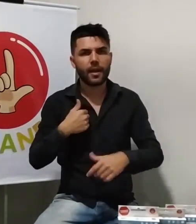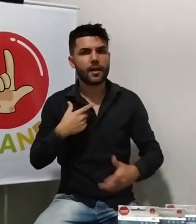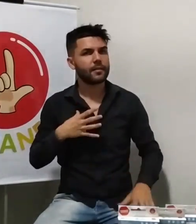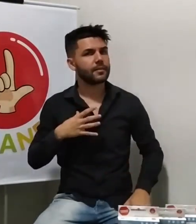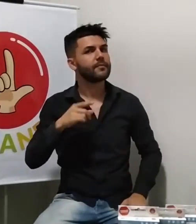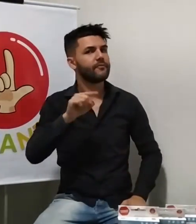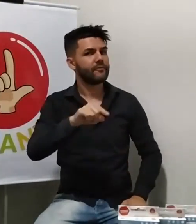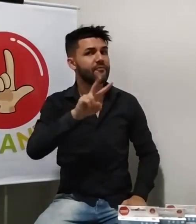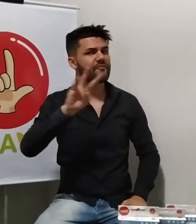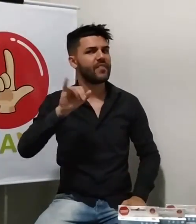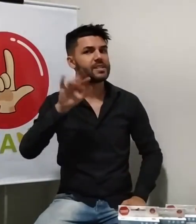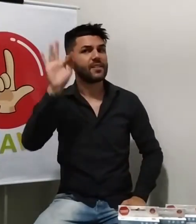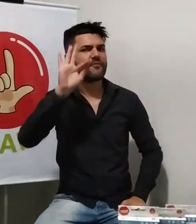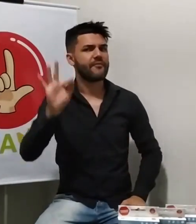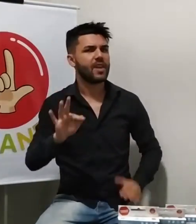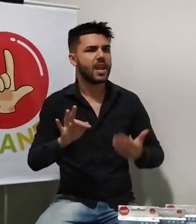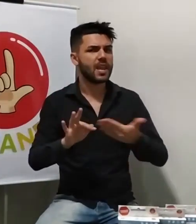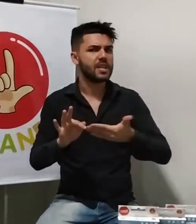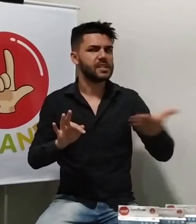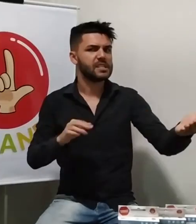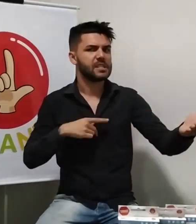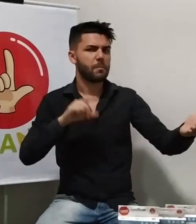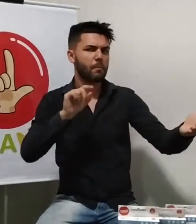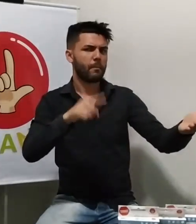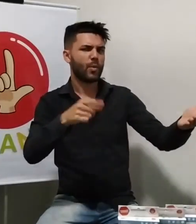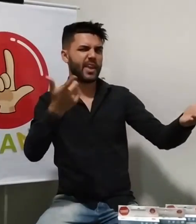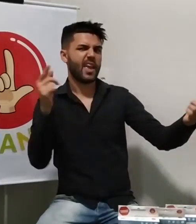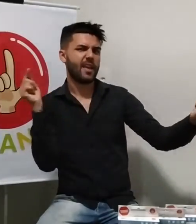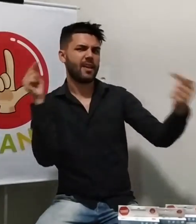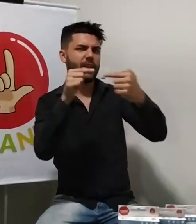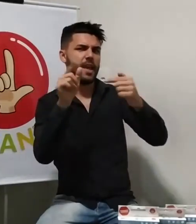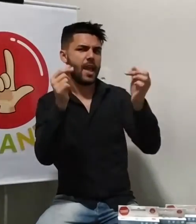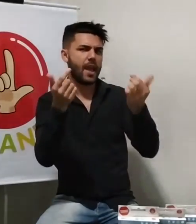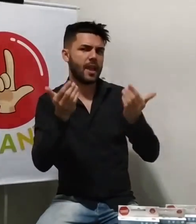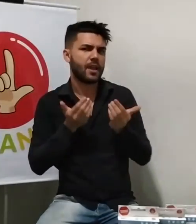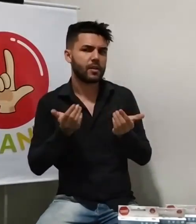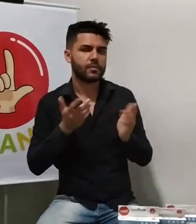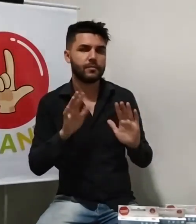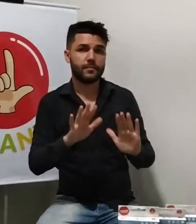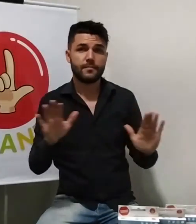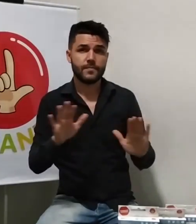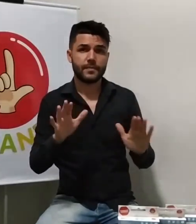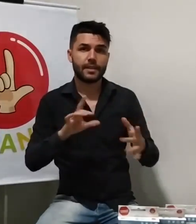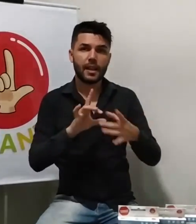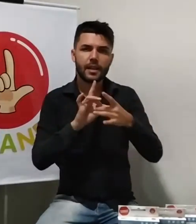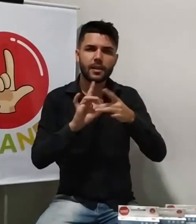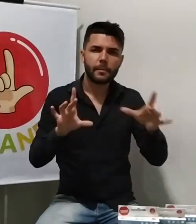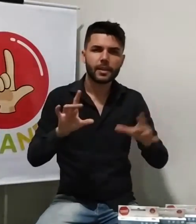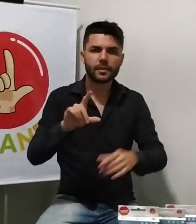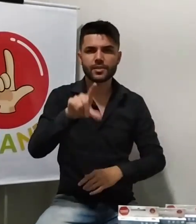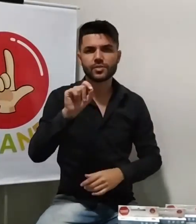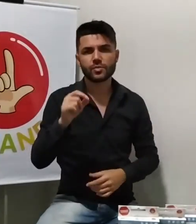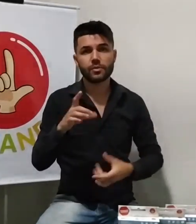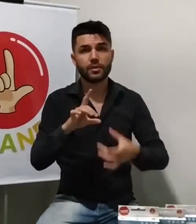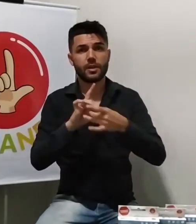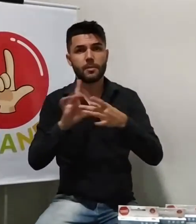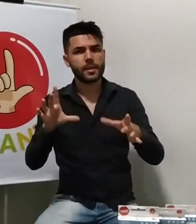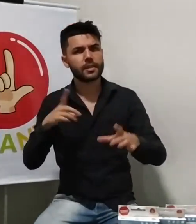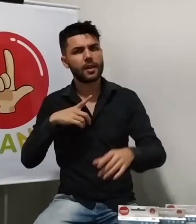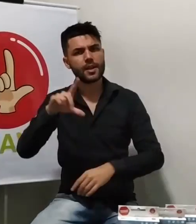mais dinheiro, pode ser que ela se decepcione mais tarde. Mas eu quero aqui lembrar para você que a liberdade de escolha, a liberdade de decidir o seu futuro está em